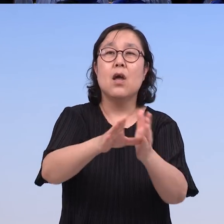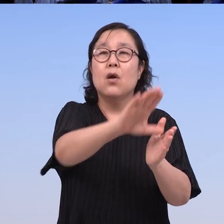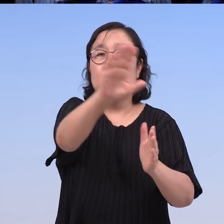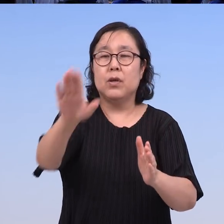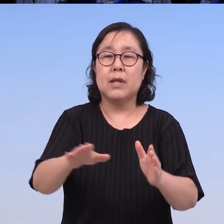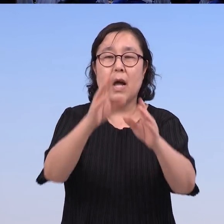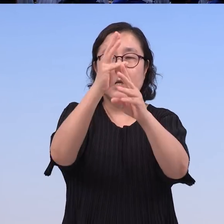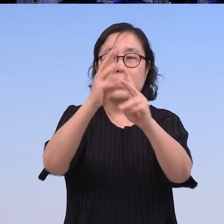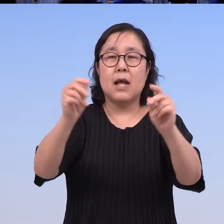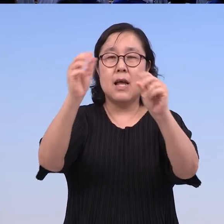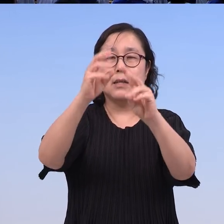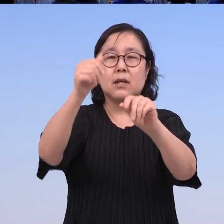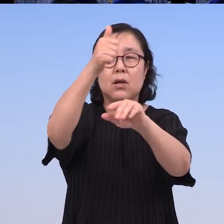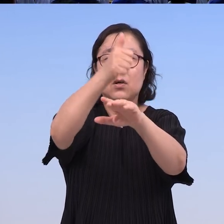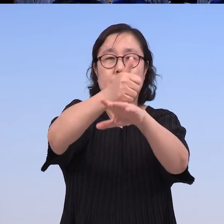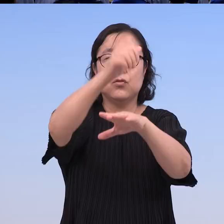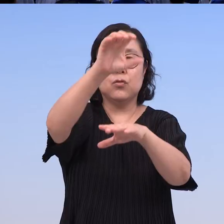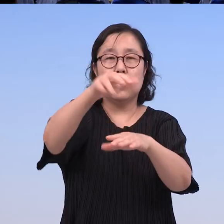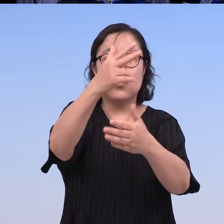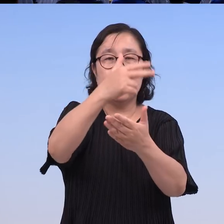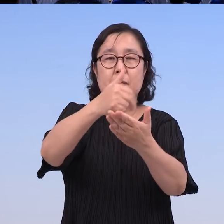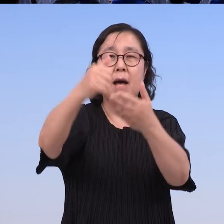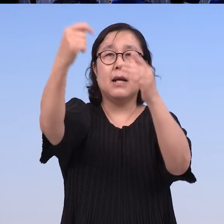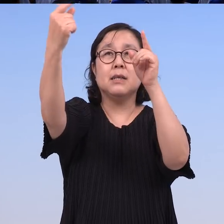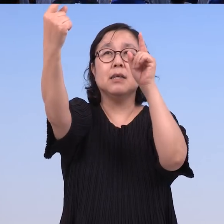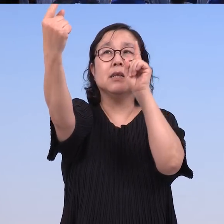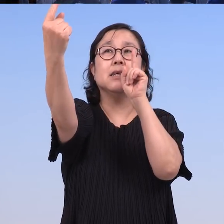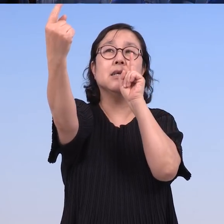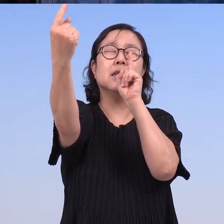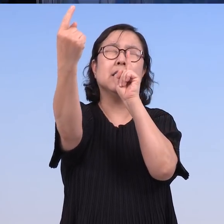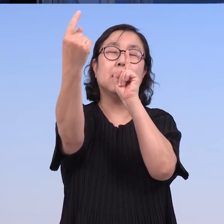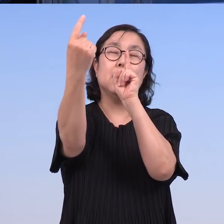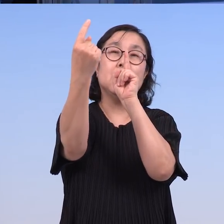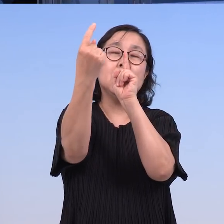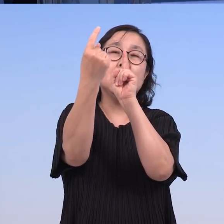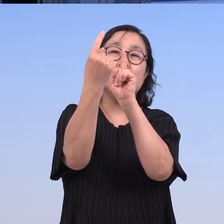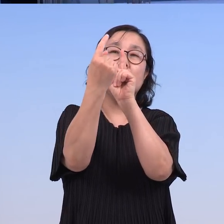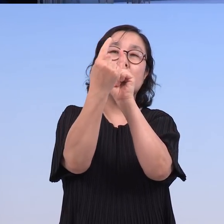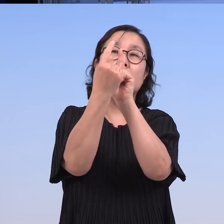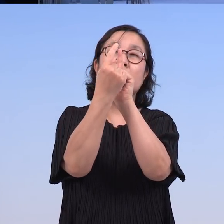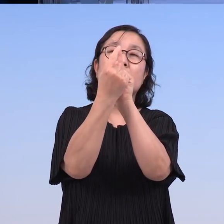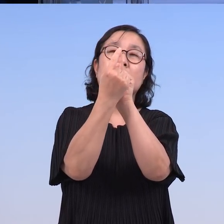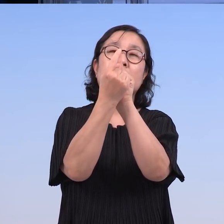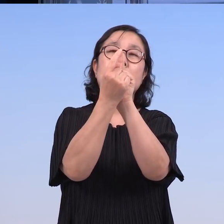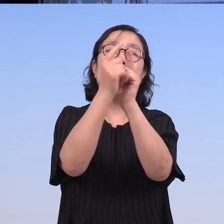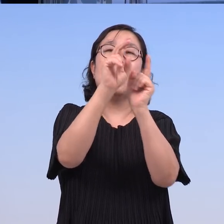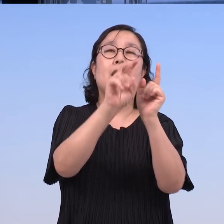우린 땅 끝에서 주를 맞으리. 여러분